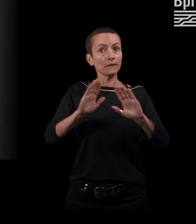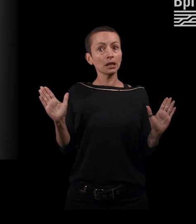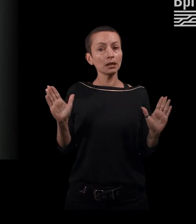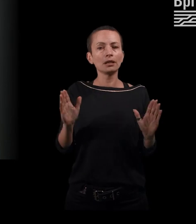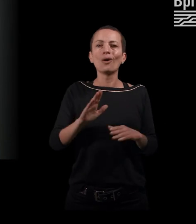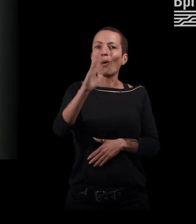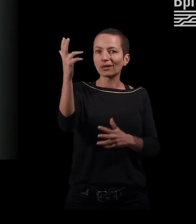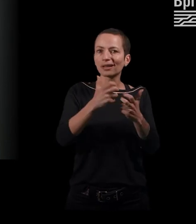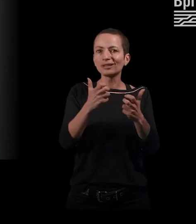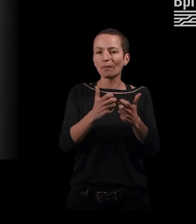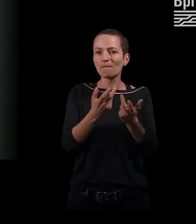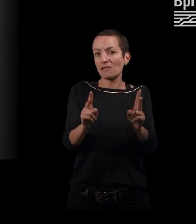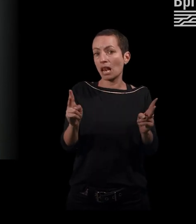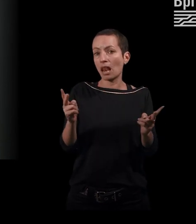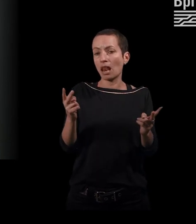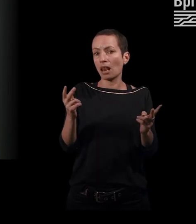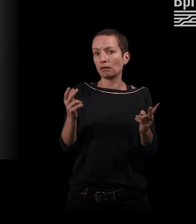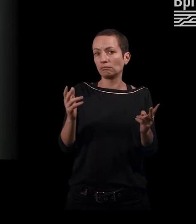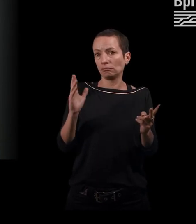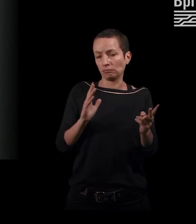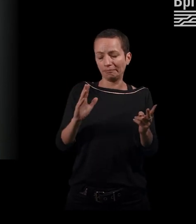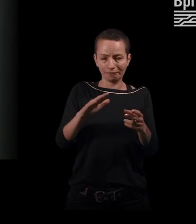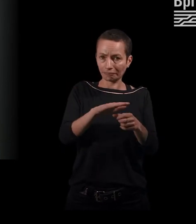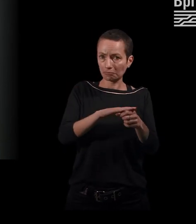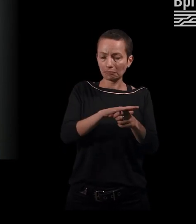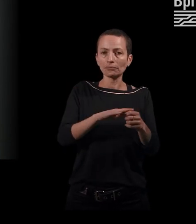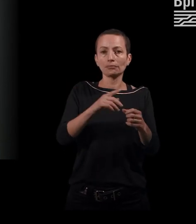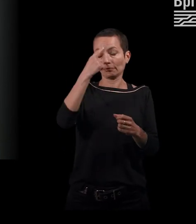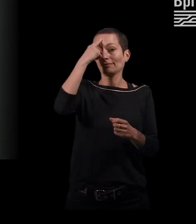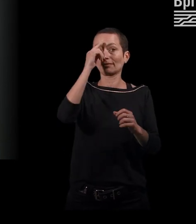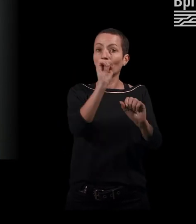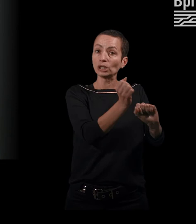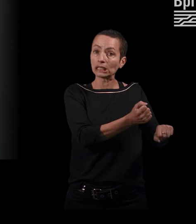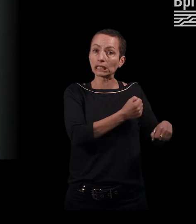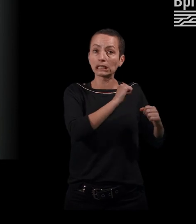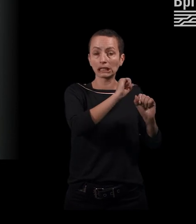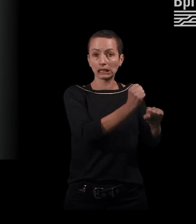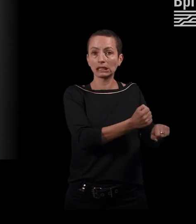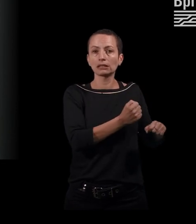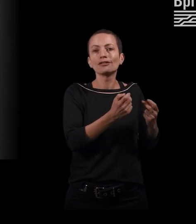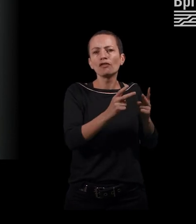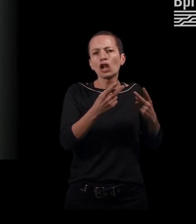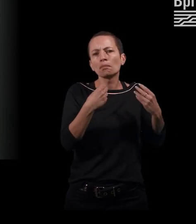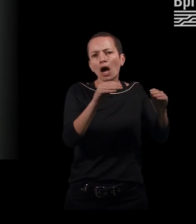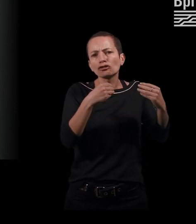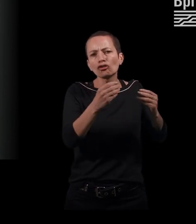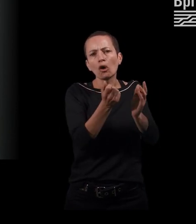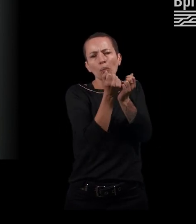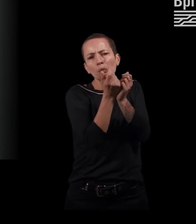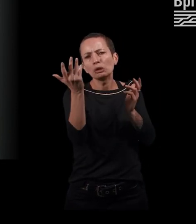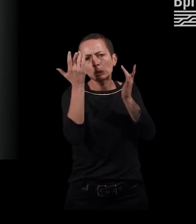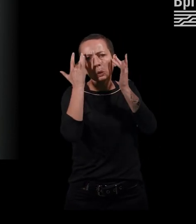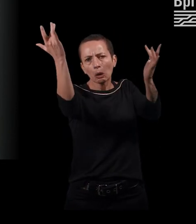exemple d'une ville entière, quand on pense à Venise, ville marchande, multiculturelle,